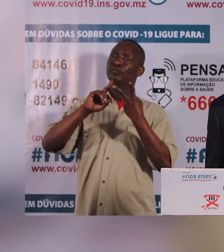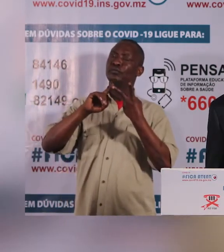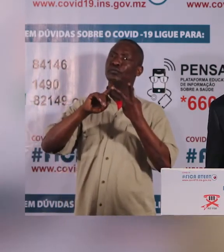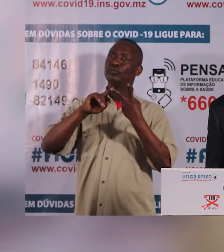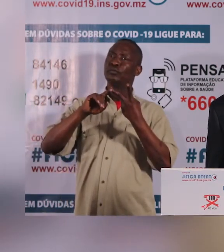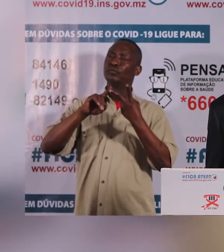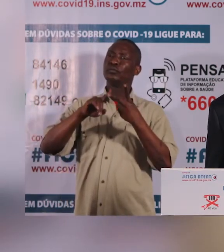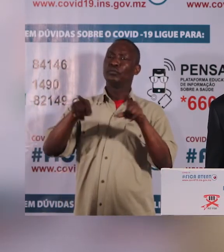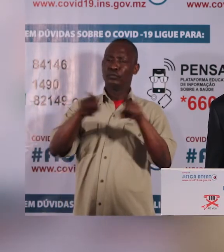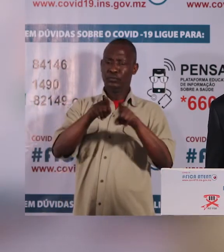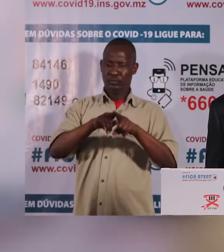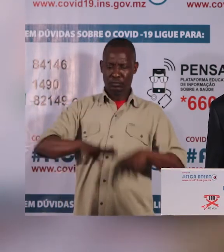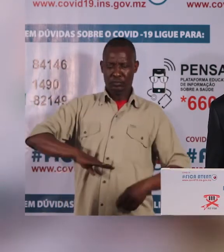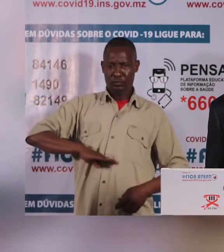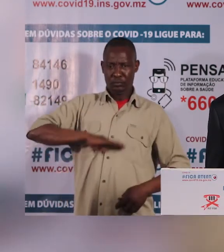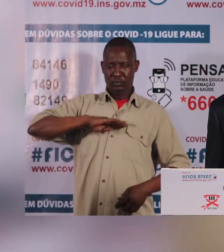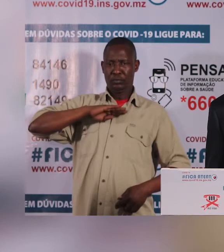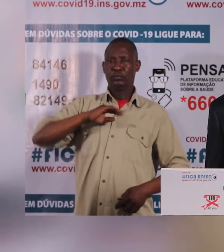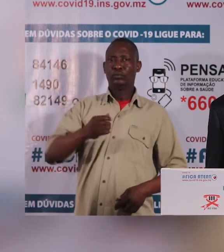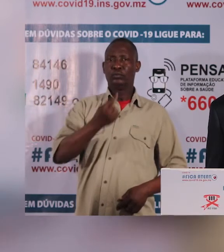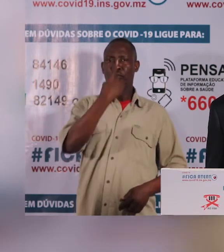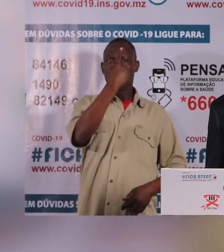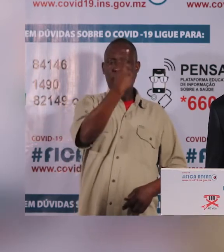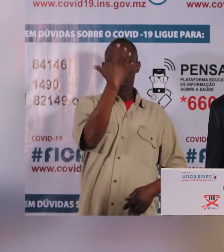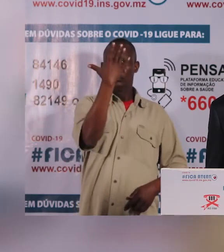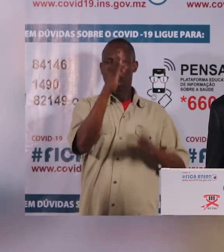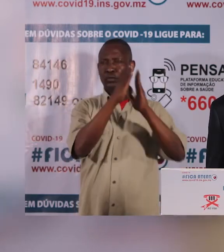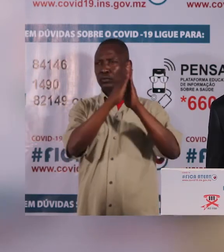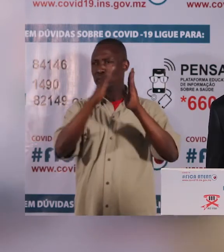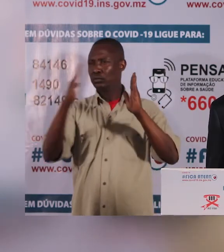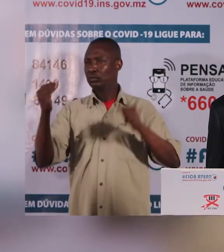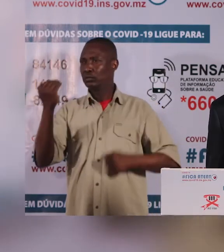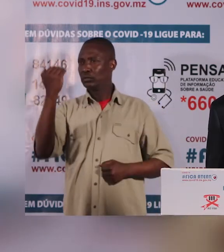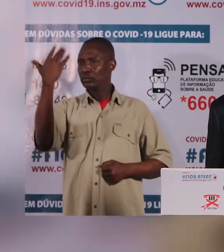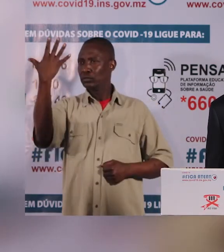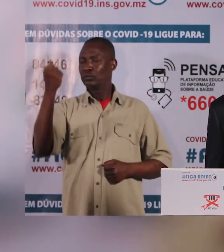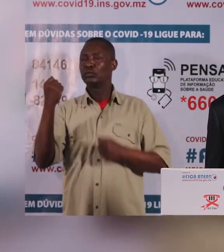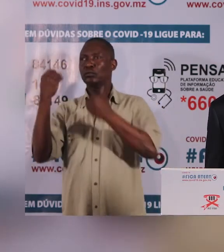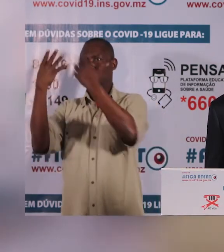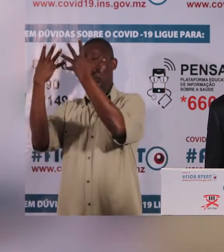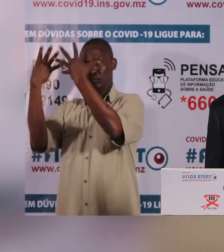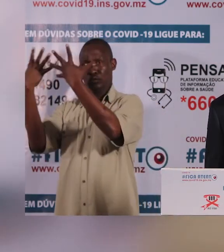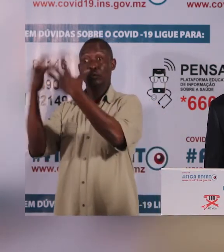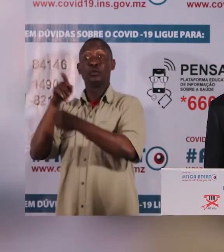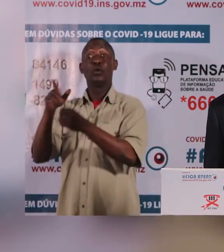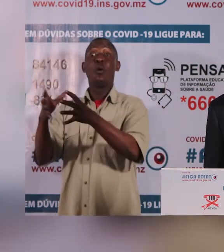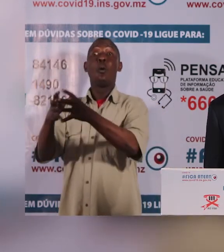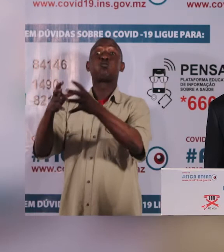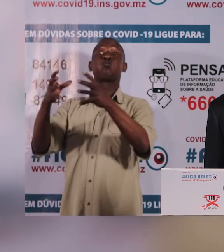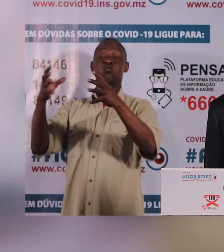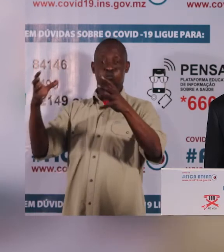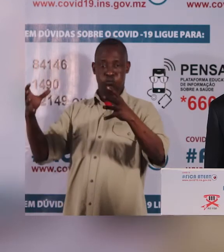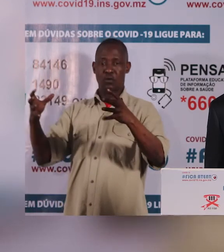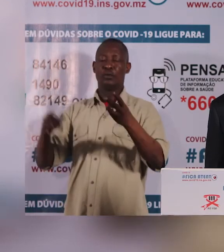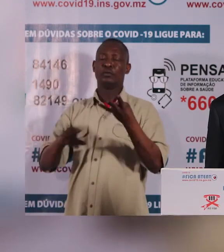do grupo etário dos 15 aos 59 anos de idade, similarmente àquilo que vemos a nível nacional. E em termos